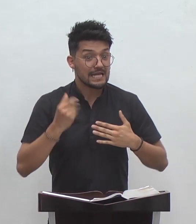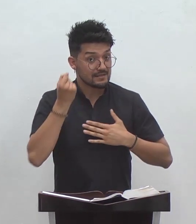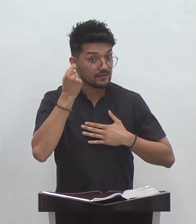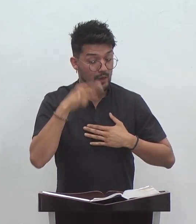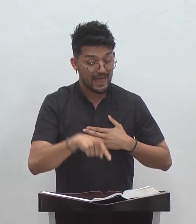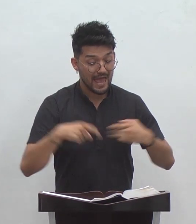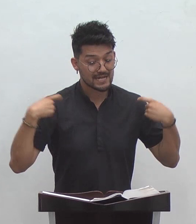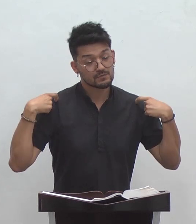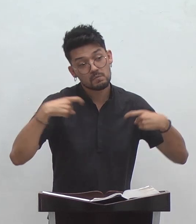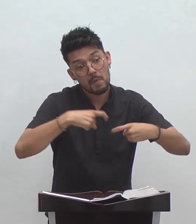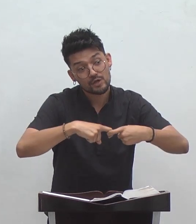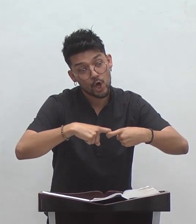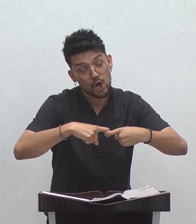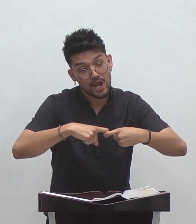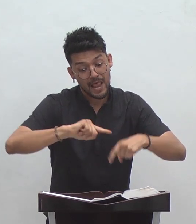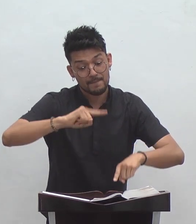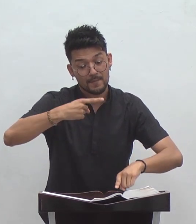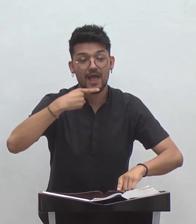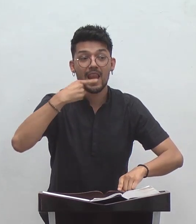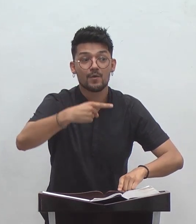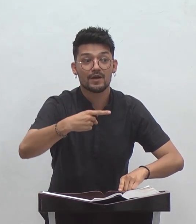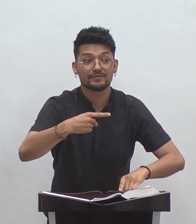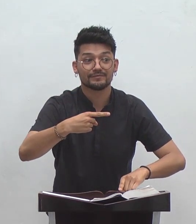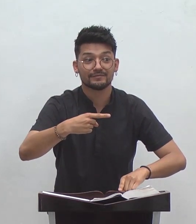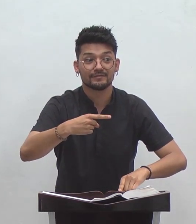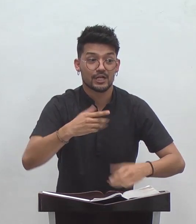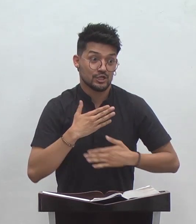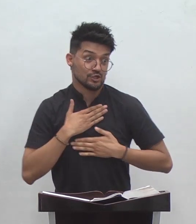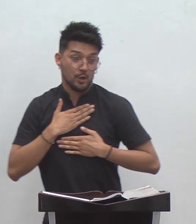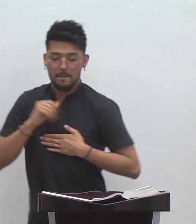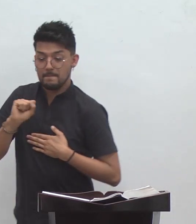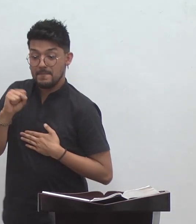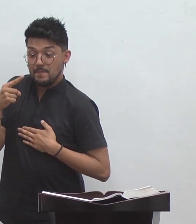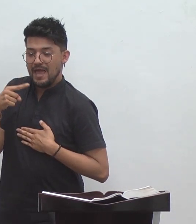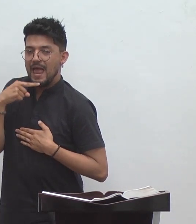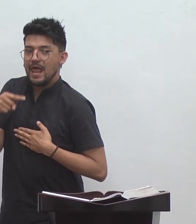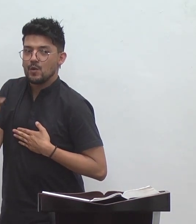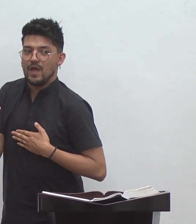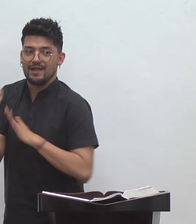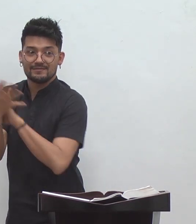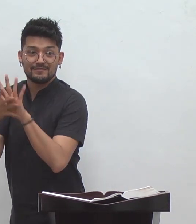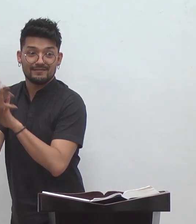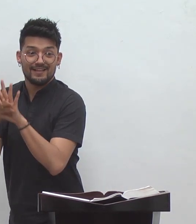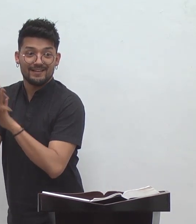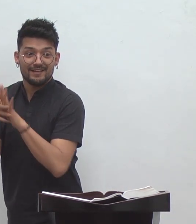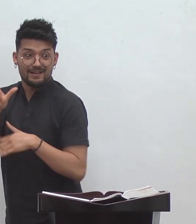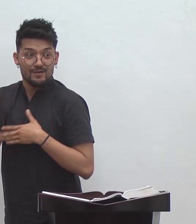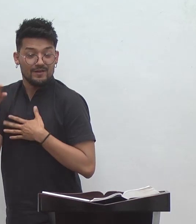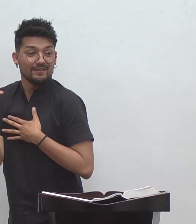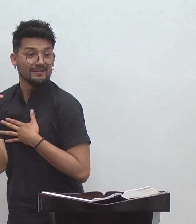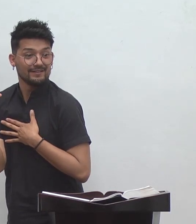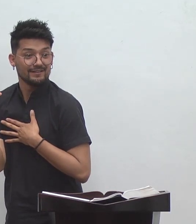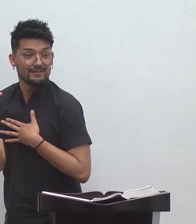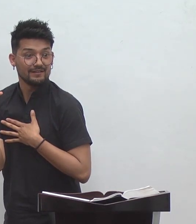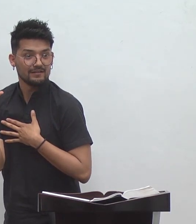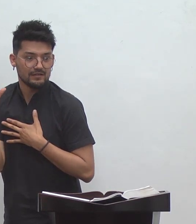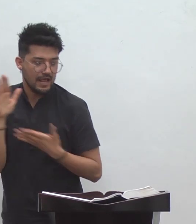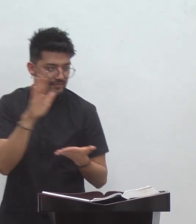qué versículo tomar. Y sabe que es para mí mucho más difícil porque esto es español y es mi segunda lengua. Mi primera lengua